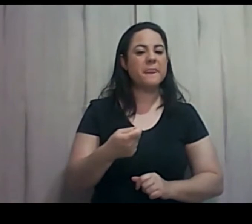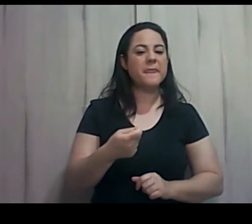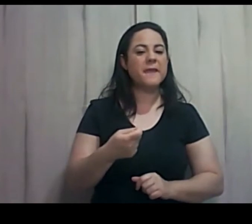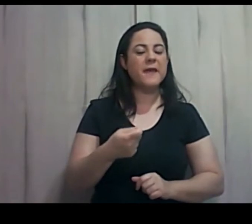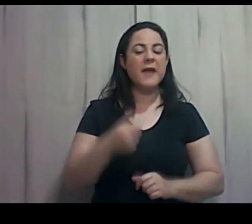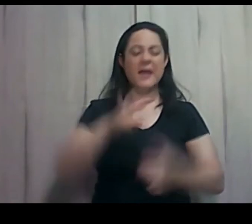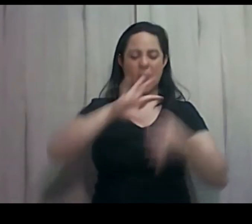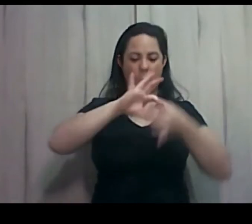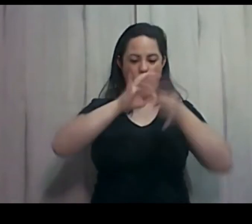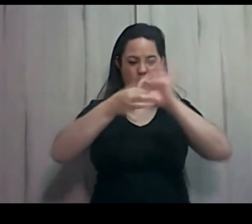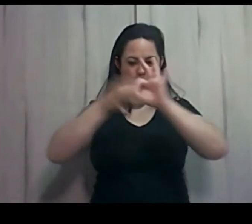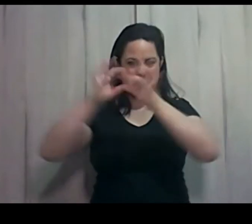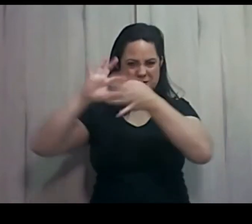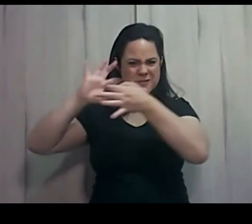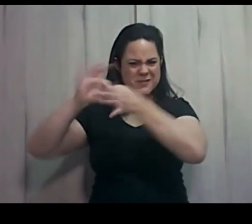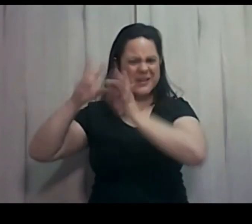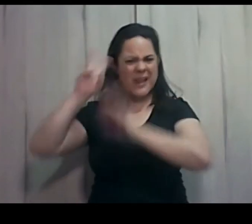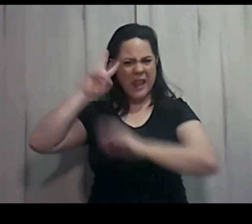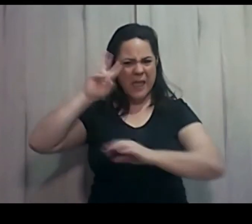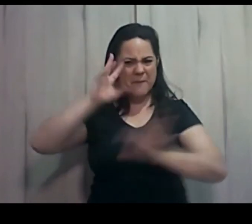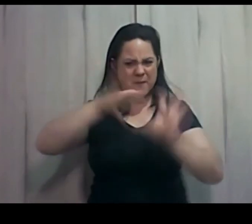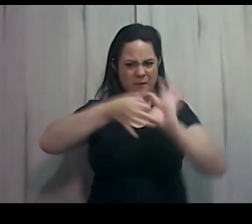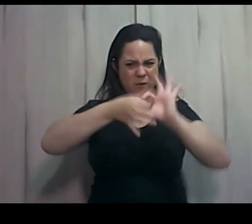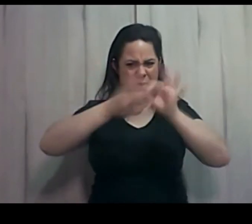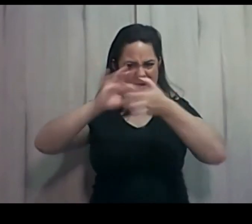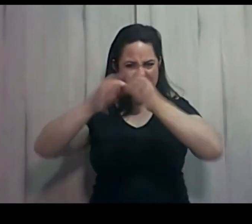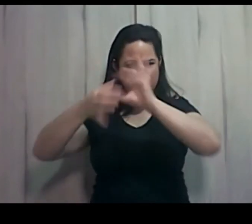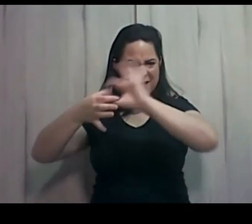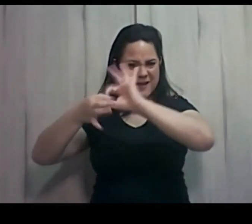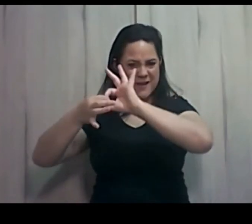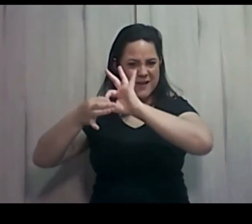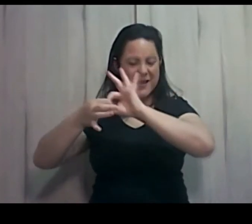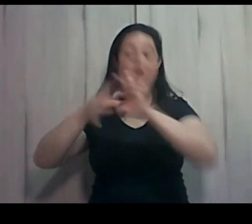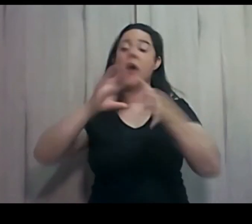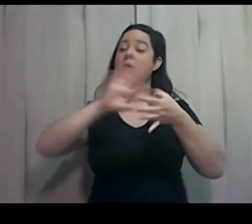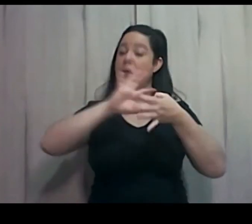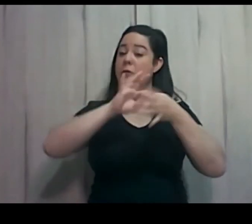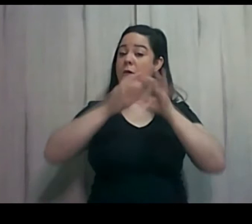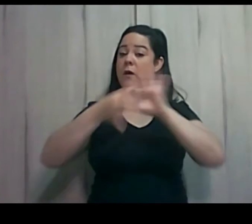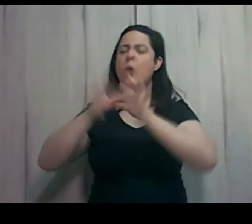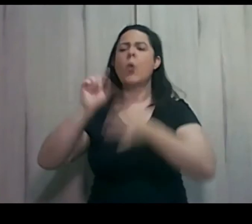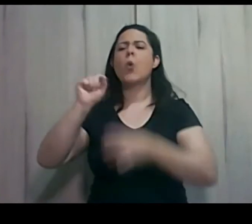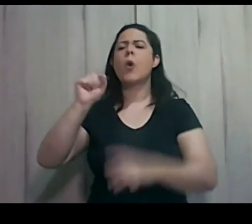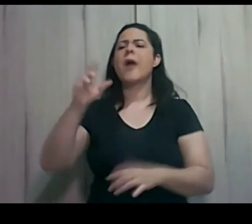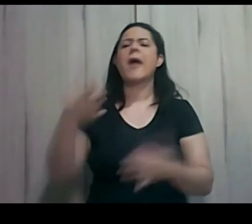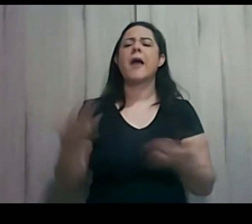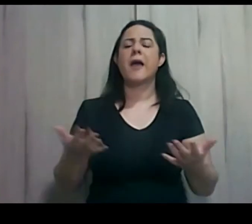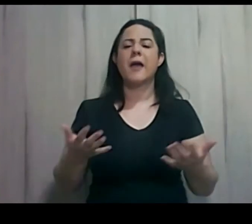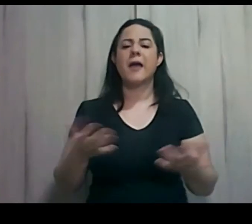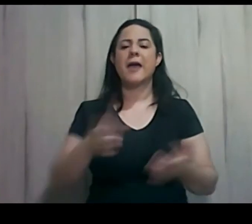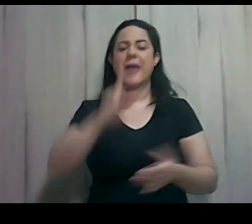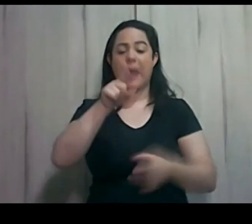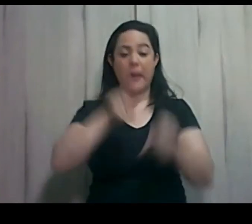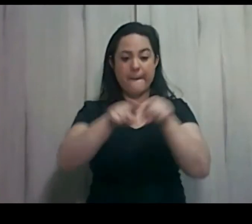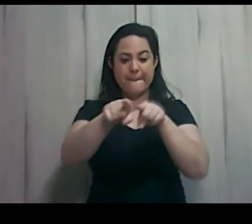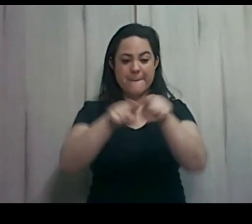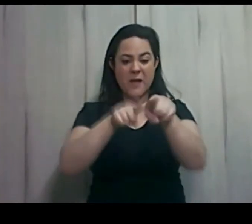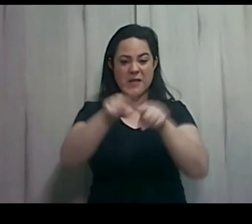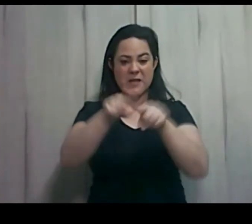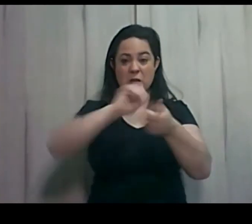Olimpíada. Lembra da Olimpíada? A Olimpíada, o que é a Olimpíada? É a competição